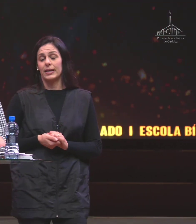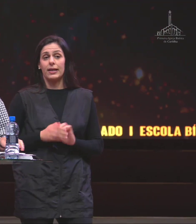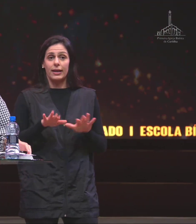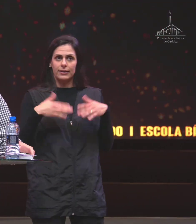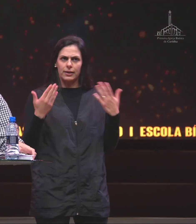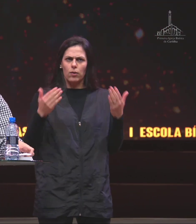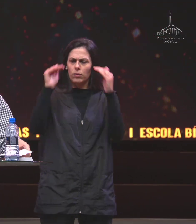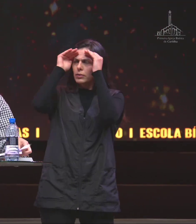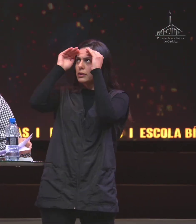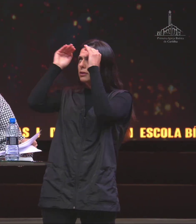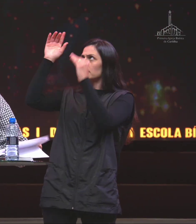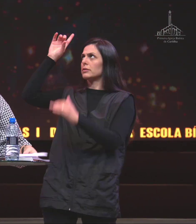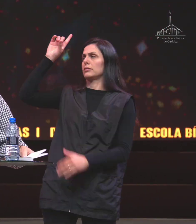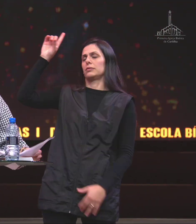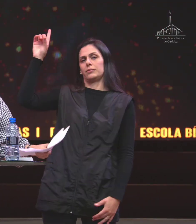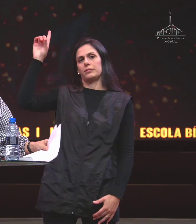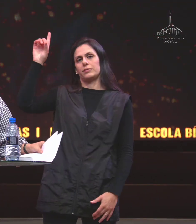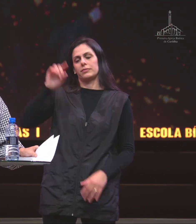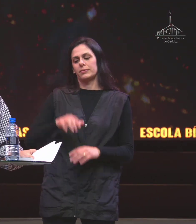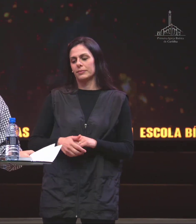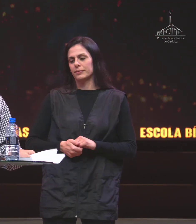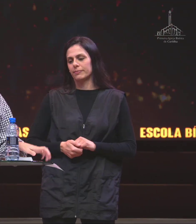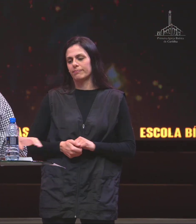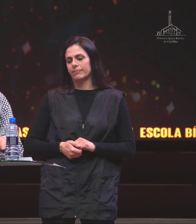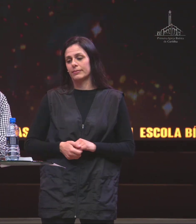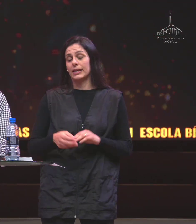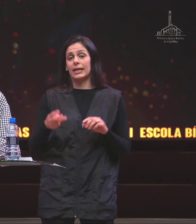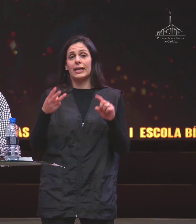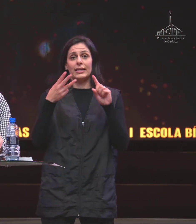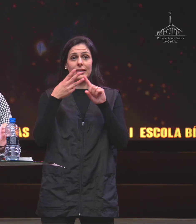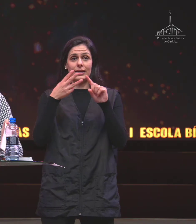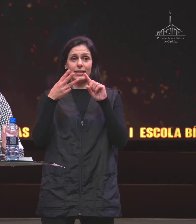gente. Jeremias, era difícil o contexto dele, gente.